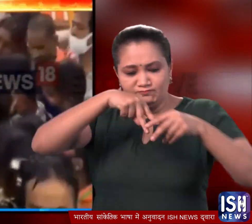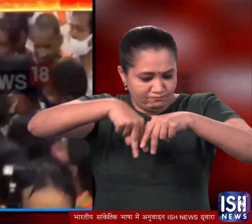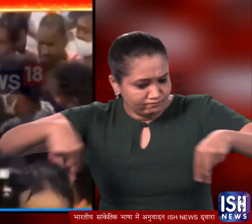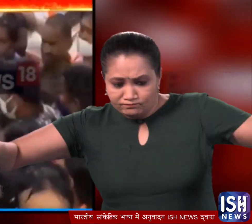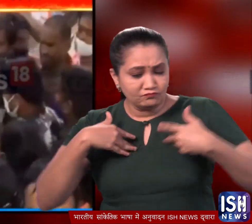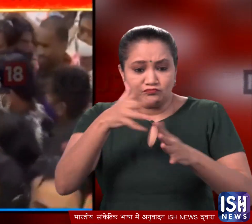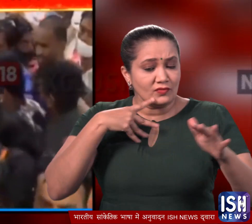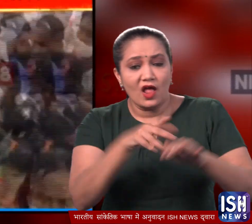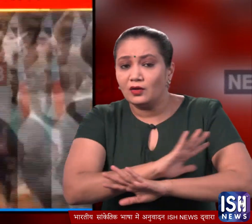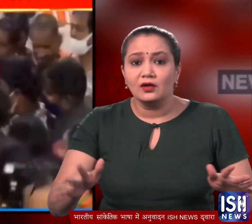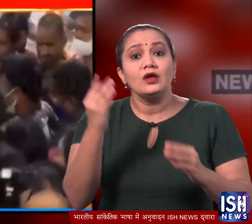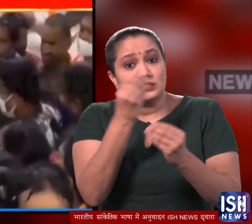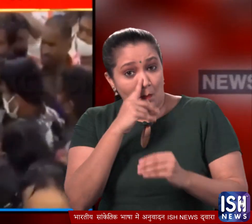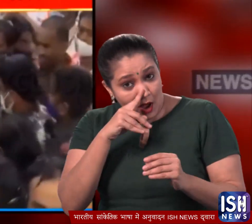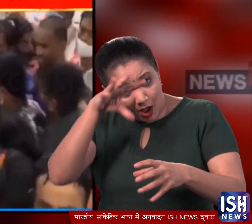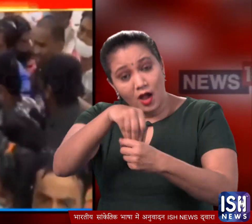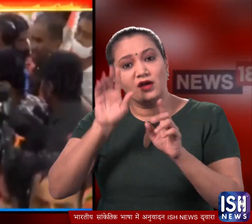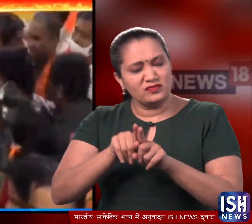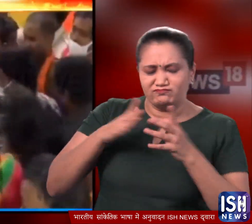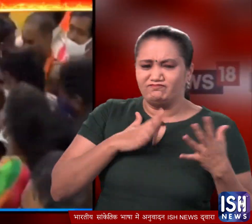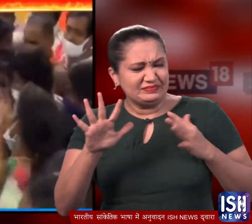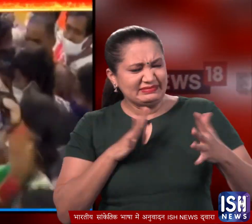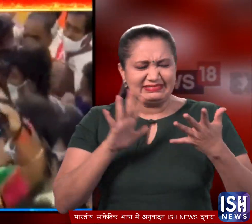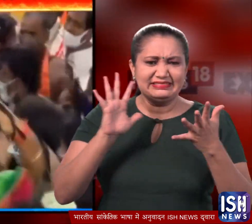कार्यकर्ताओं ने भी धक्का मुक्की शुरू कर दी।